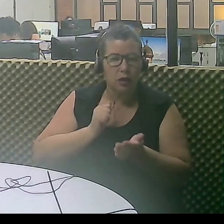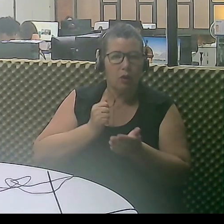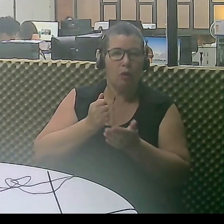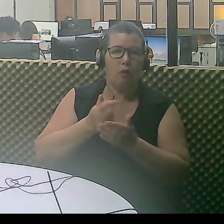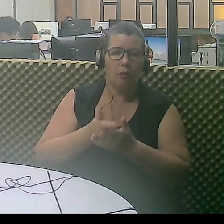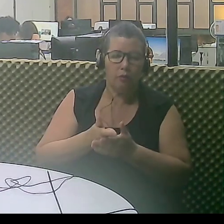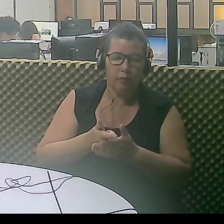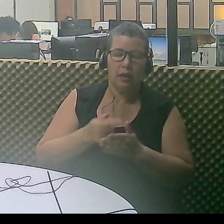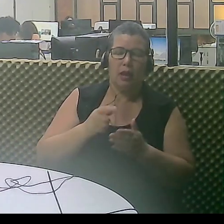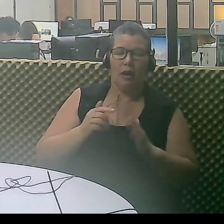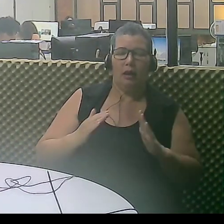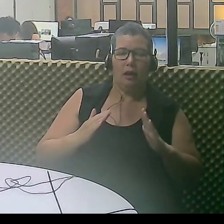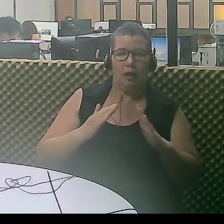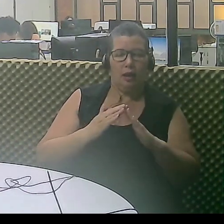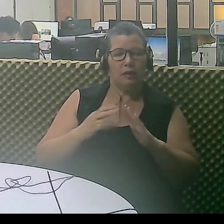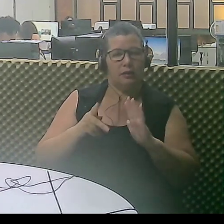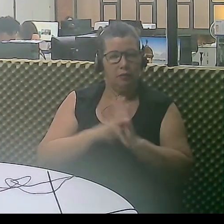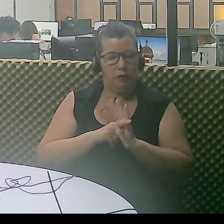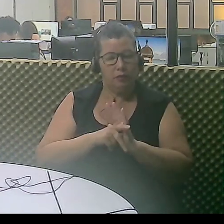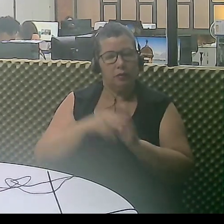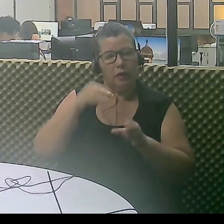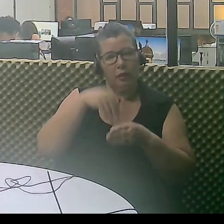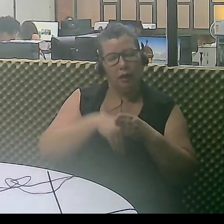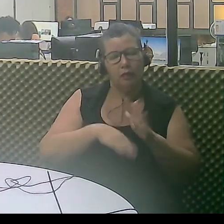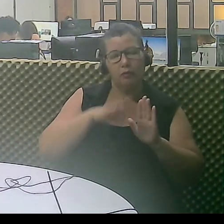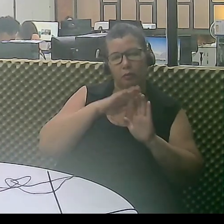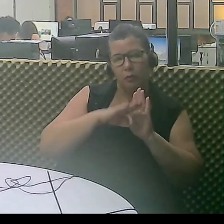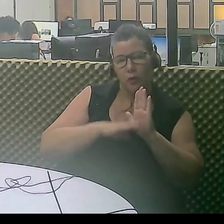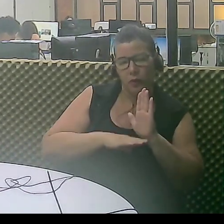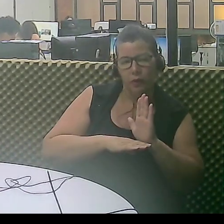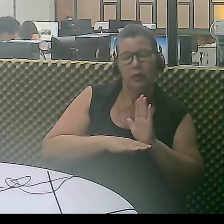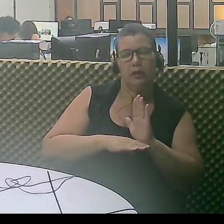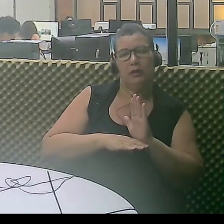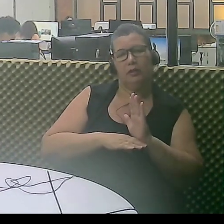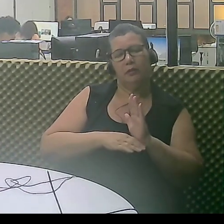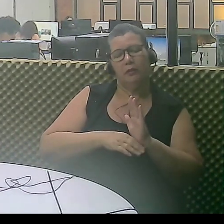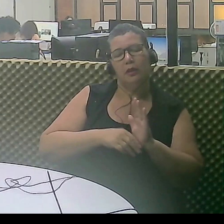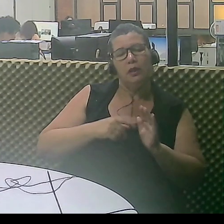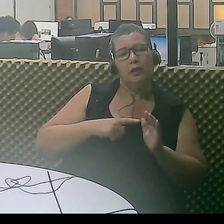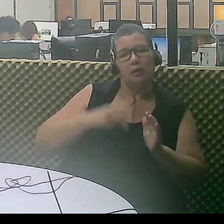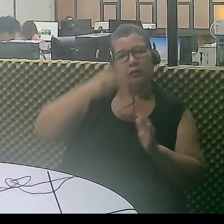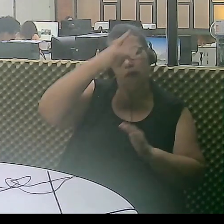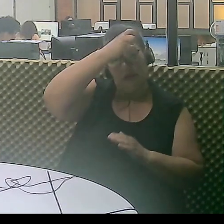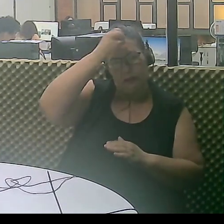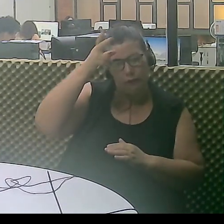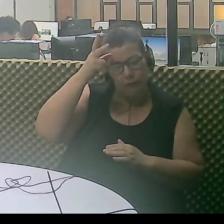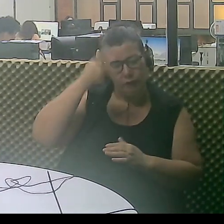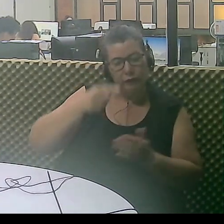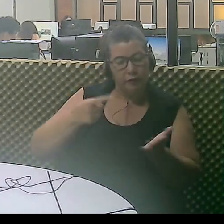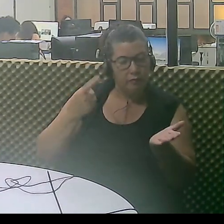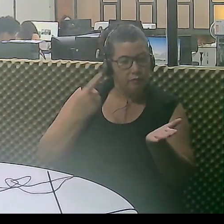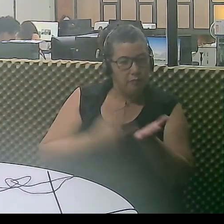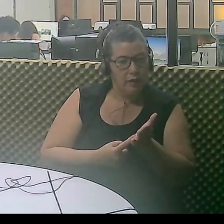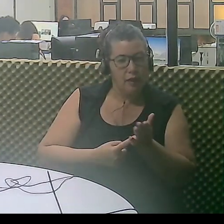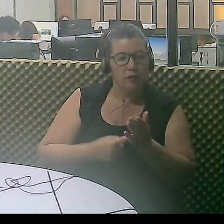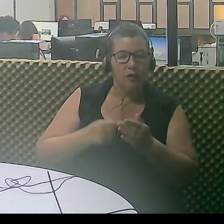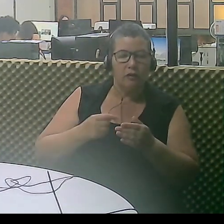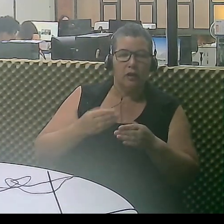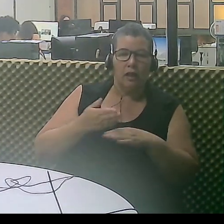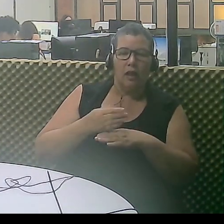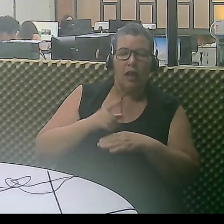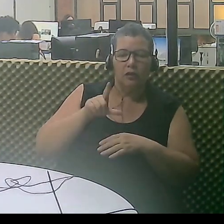de programas habitacionais que venham ser implementados na cidade. Para fazer o agendamento, basta acessar a